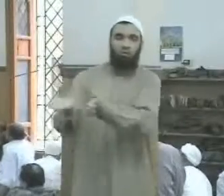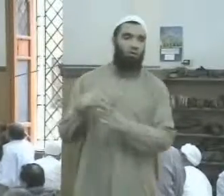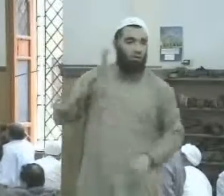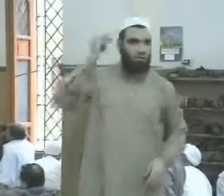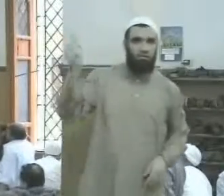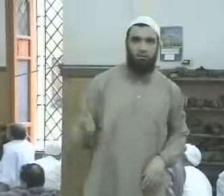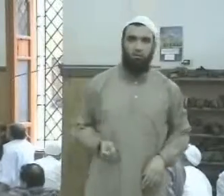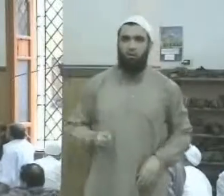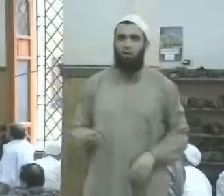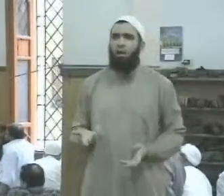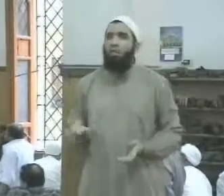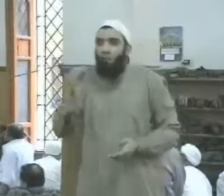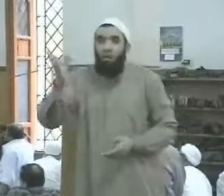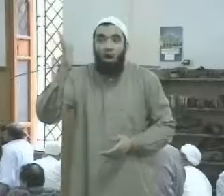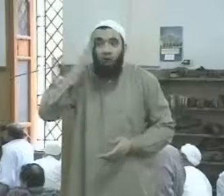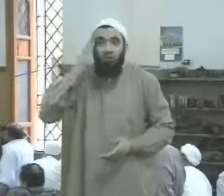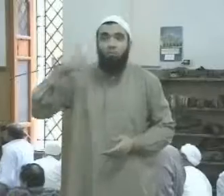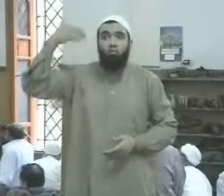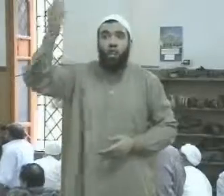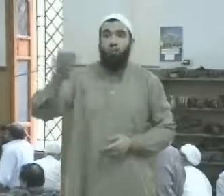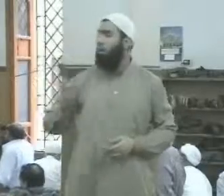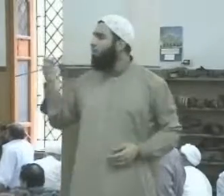اتحدى اليوم من على هذا المنبر